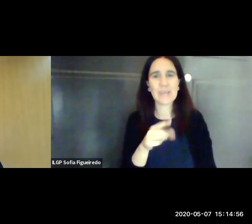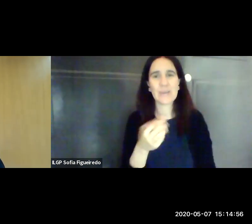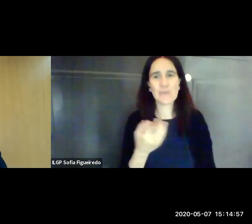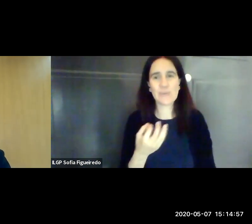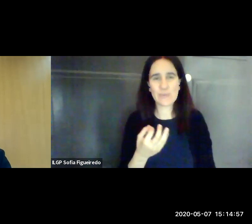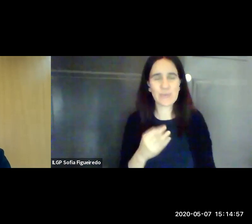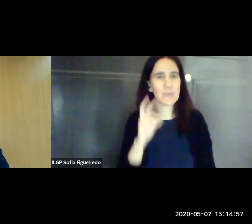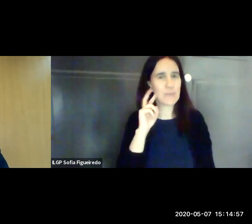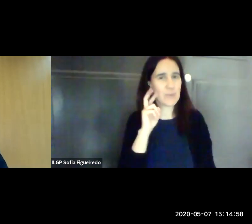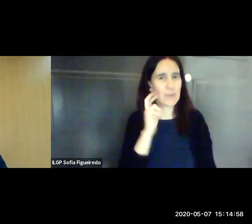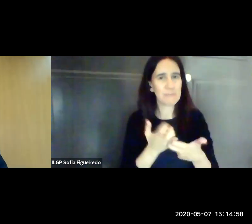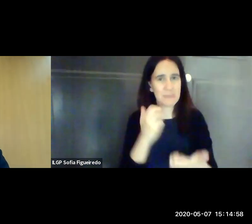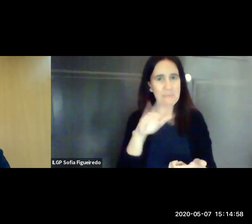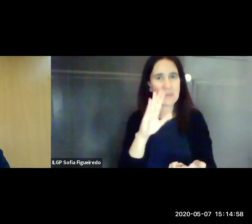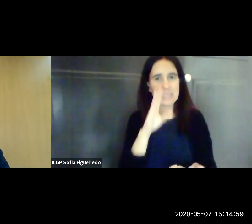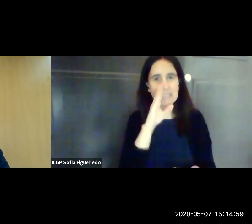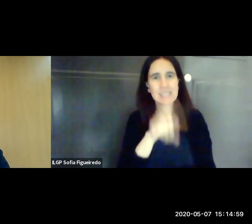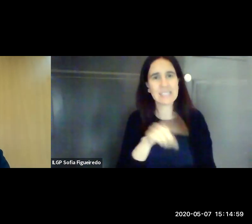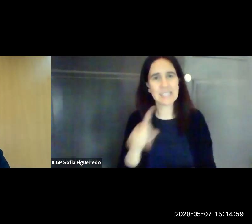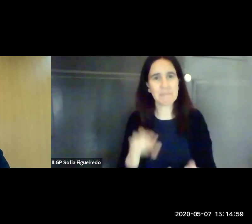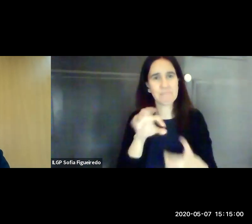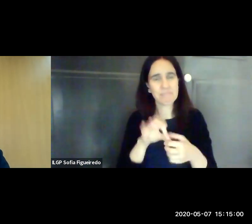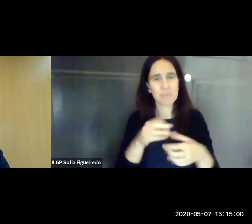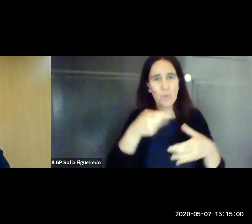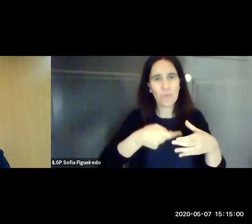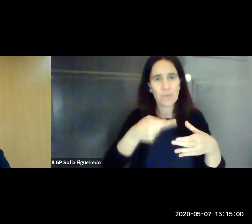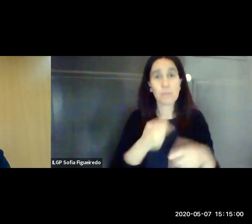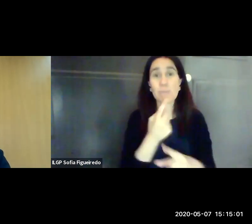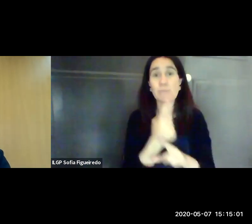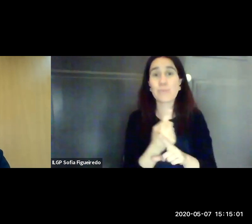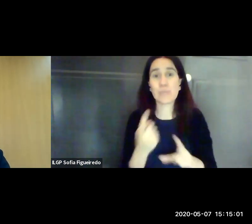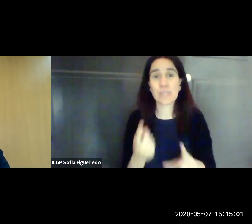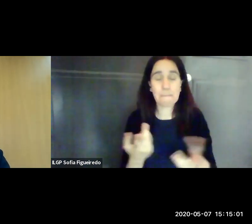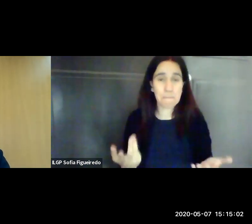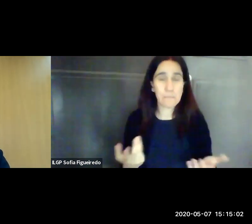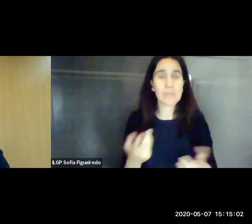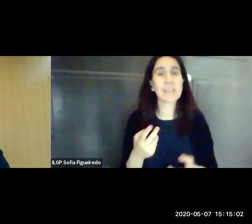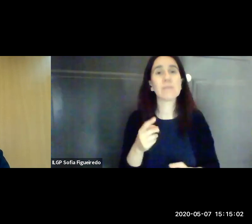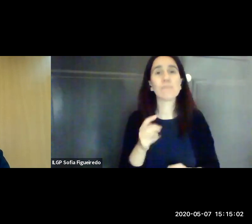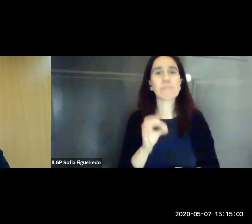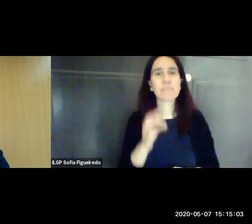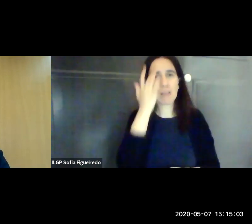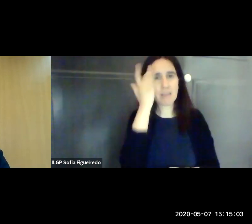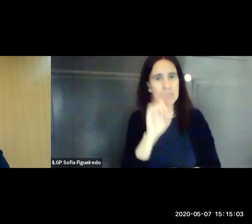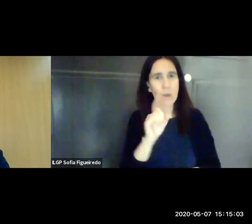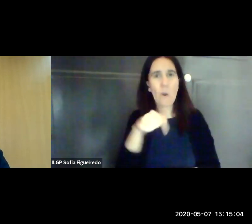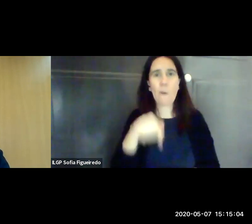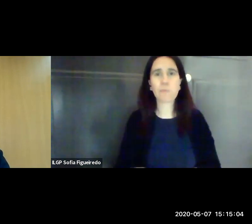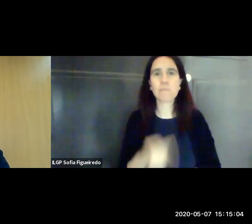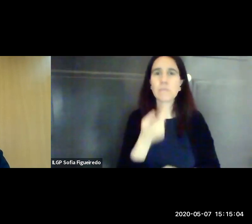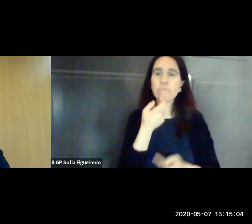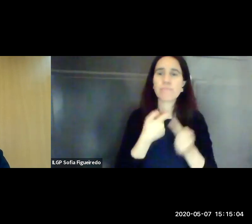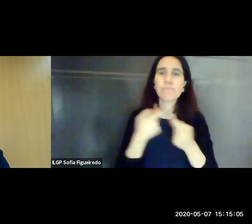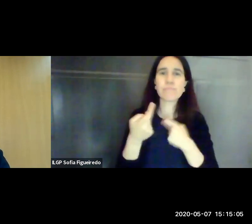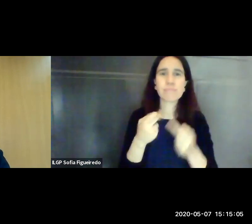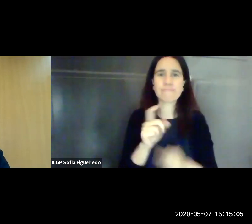mais valorizada em contexto de confinamento. Porquê? Porque não é fácil, não é imediato o feedback e,